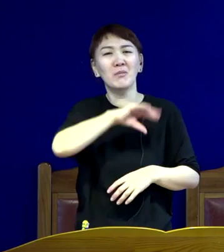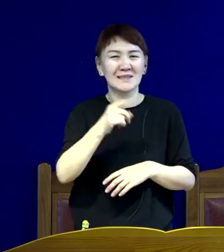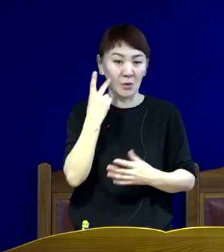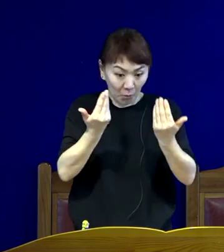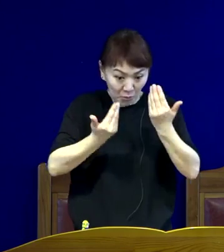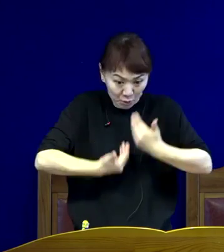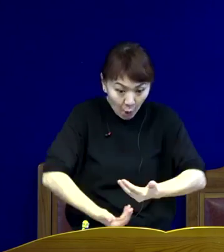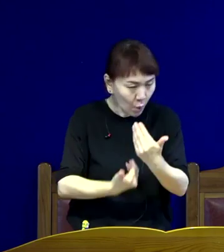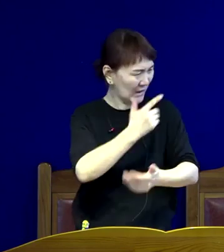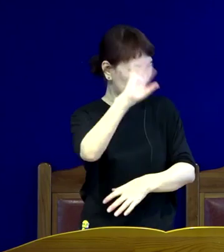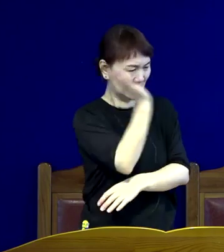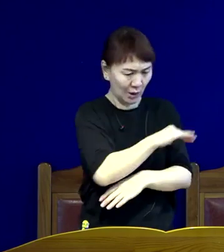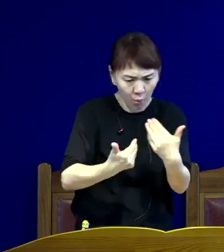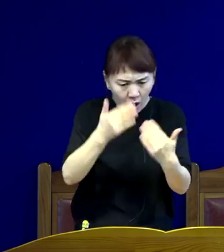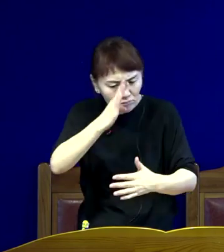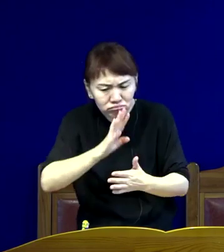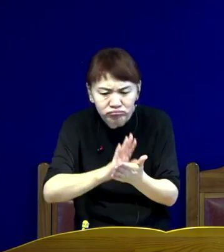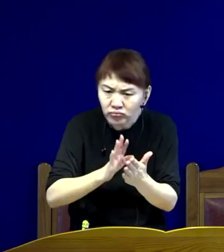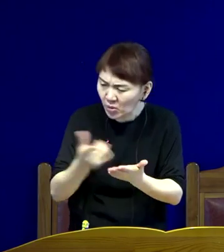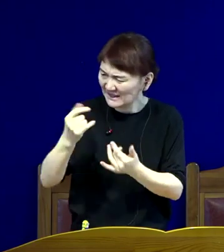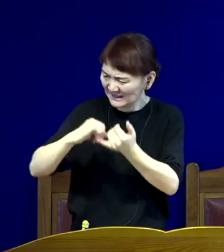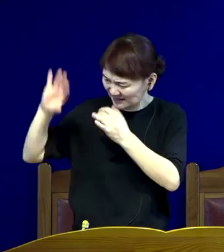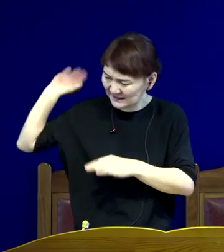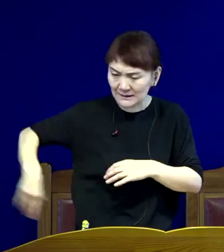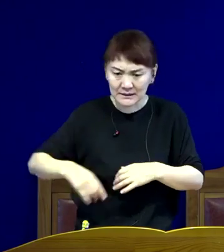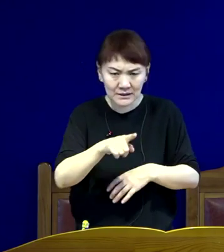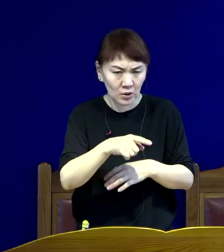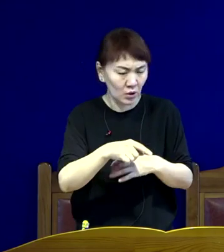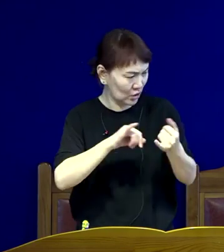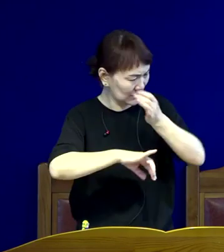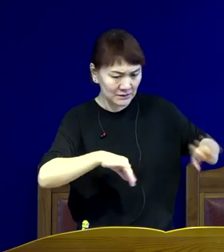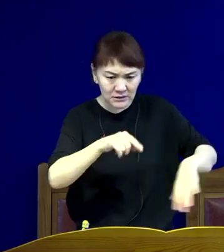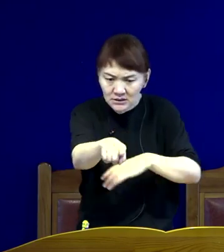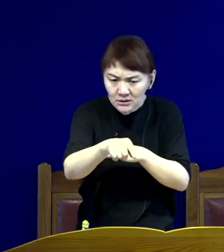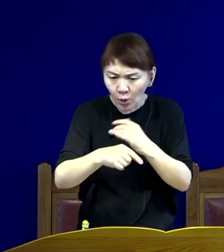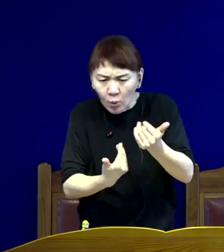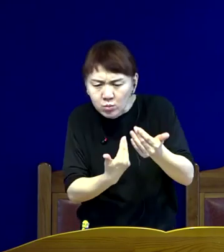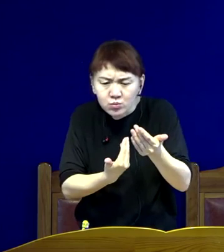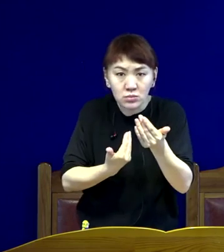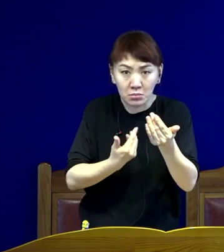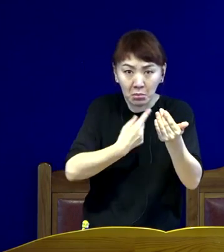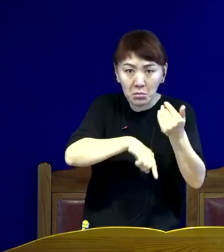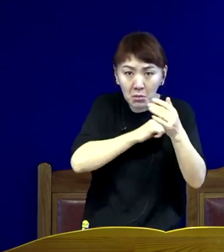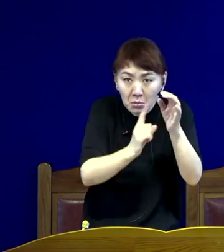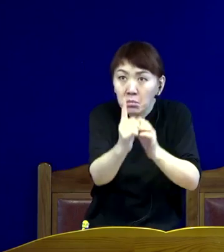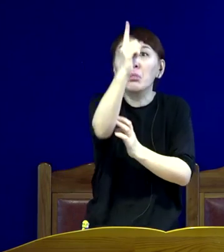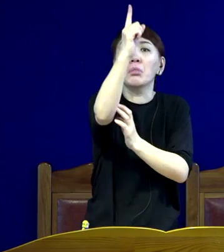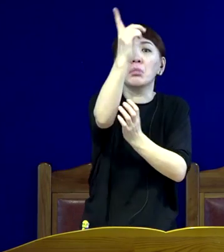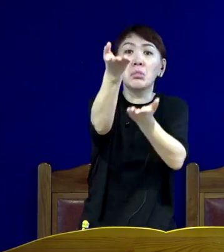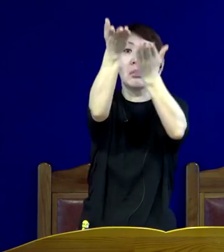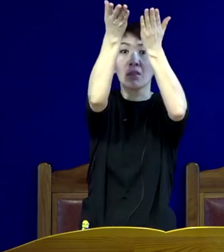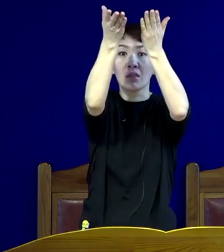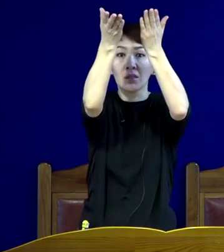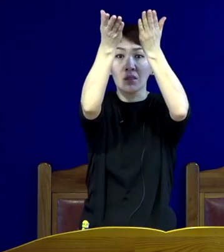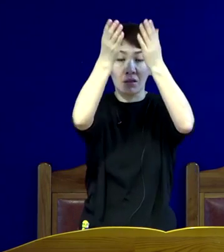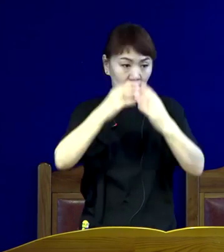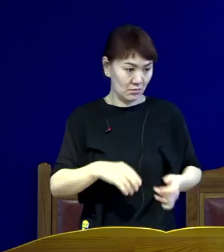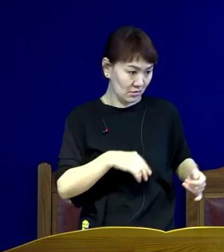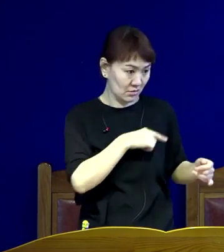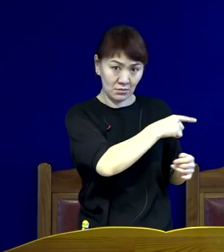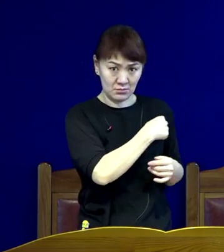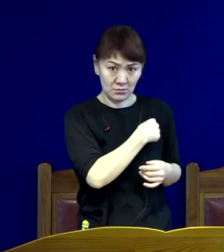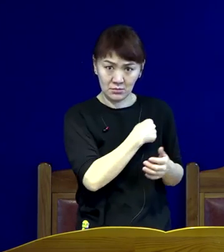болчих гээд байдаг. Аяга уруудо хүүхэд ойлж байсан ч эхнэр нөхрийн харилцаа чухал, аав ээж